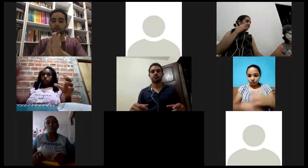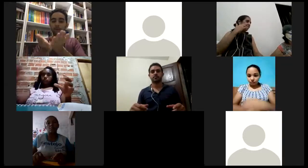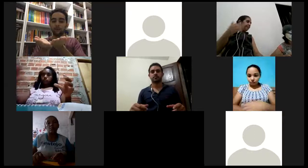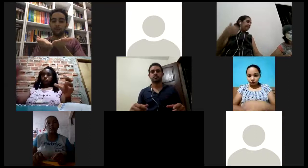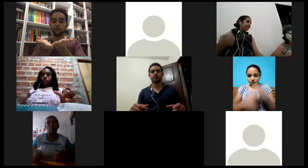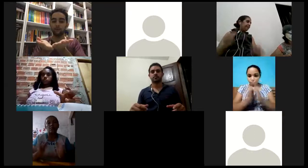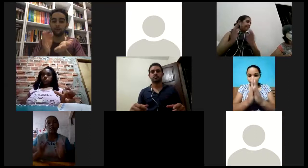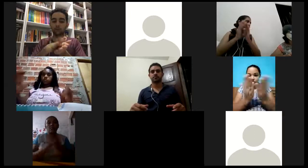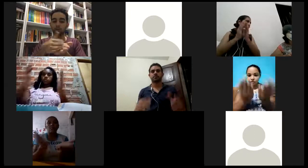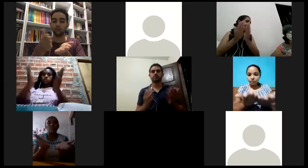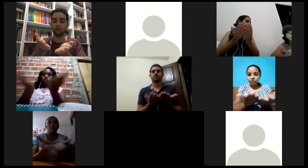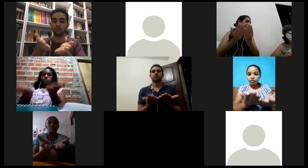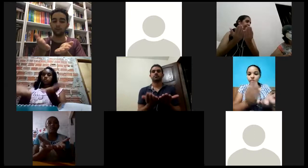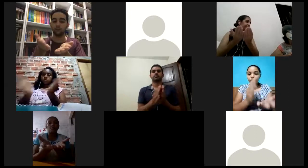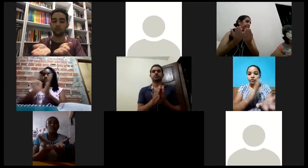Livro.